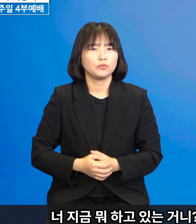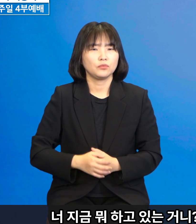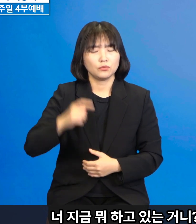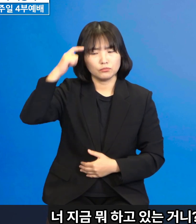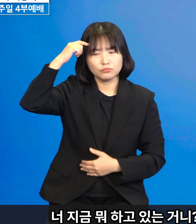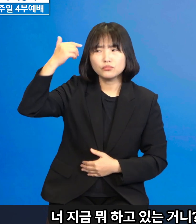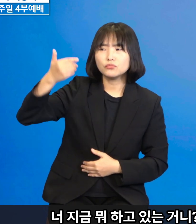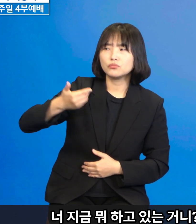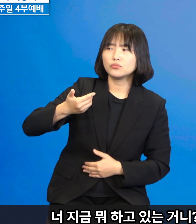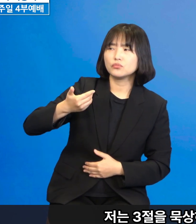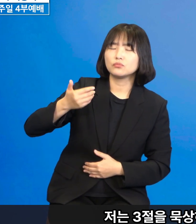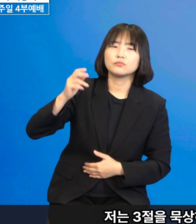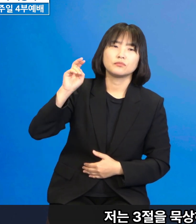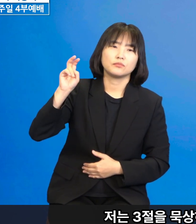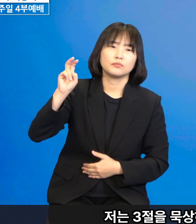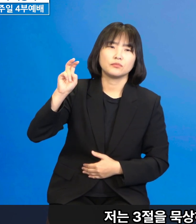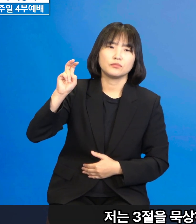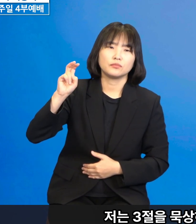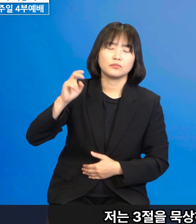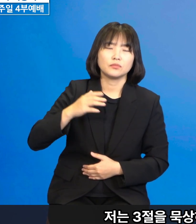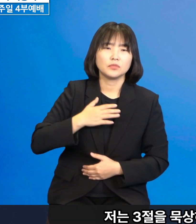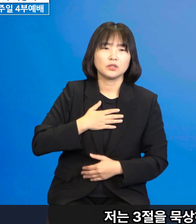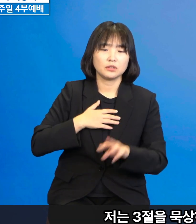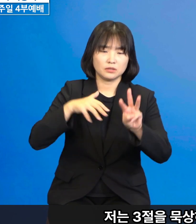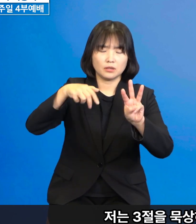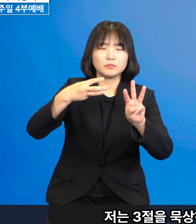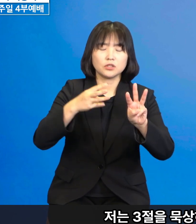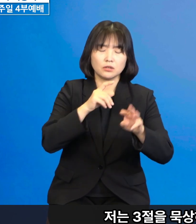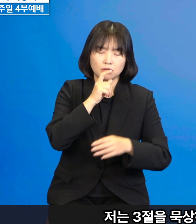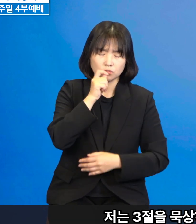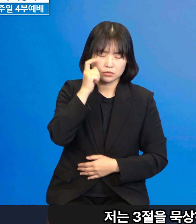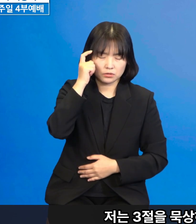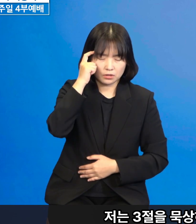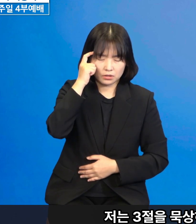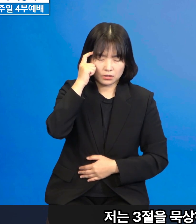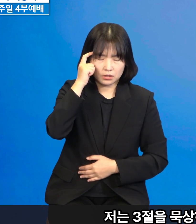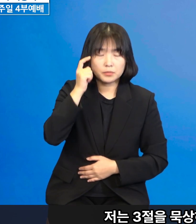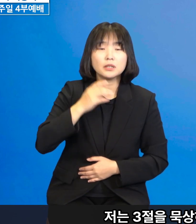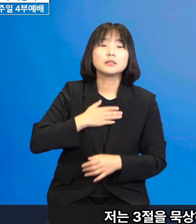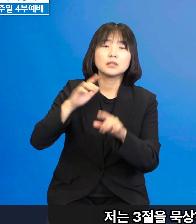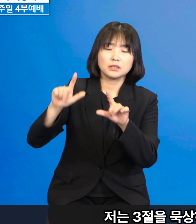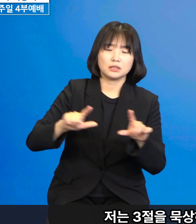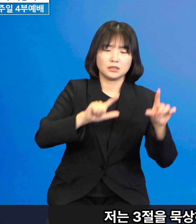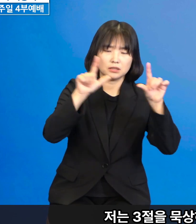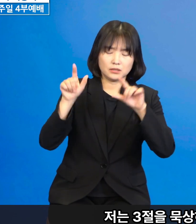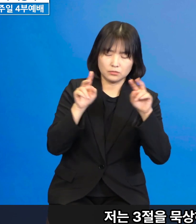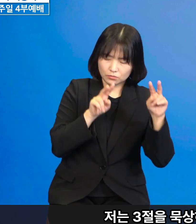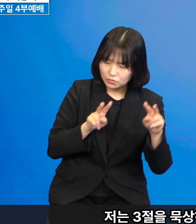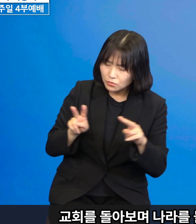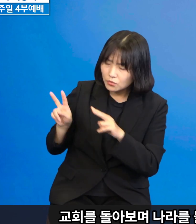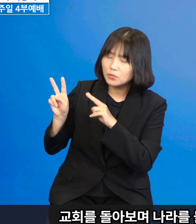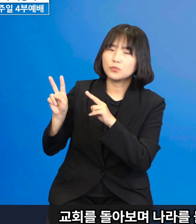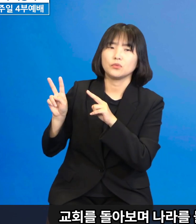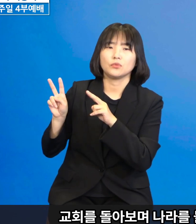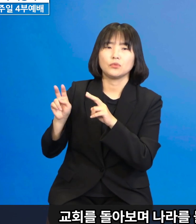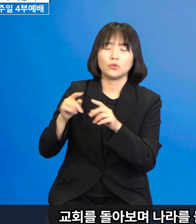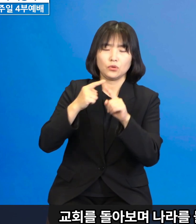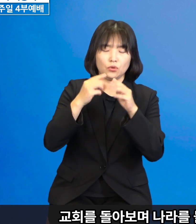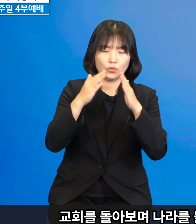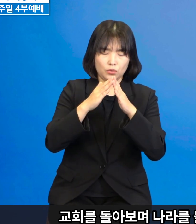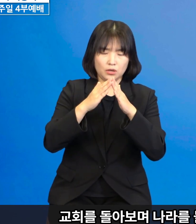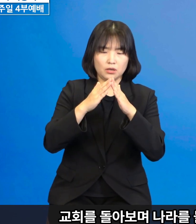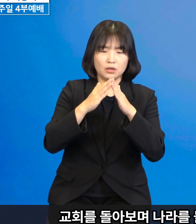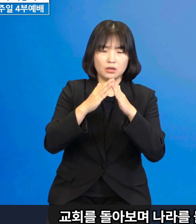것은 아닐까요? 저는 3절을 묵상하며 제 삶을 돌아보며 교회를